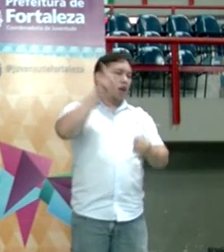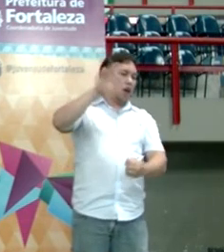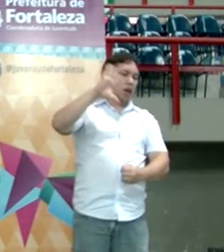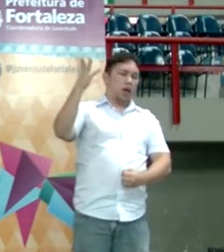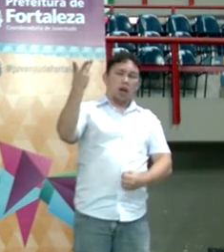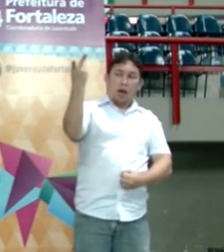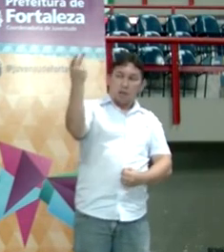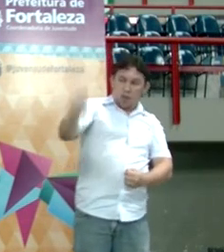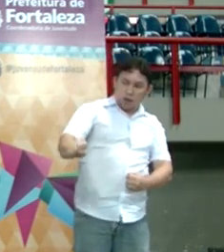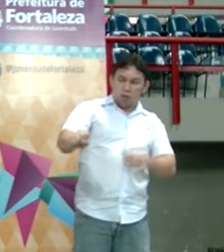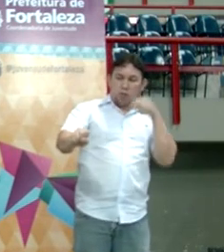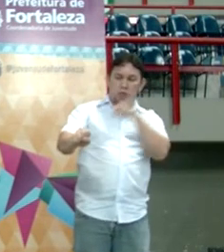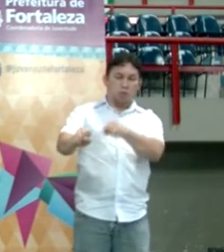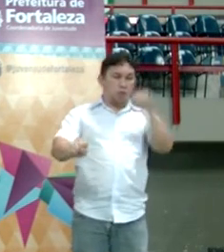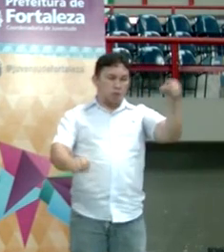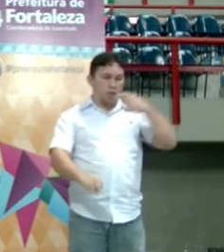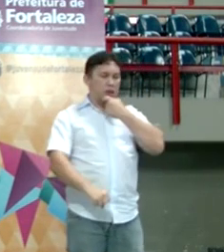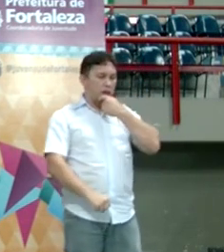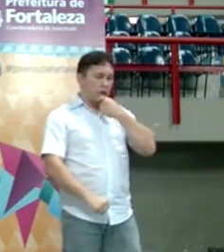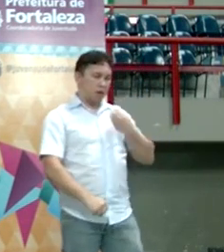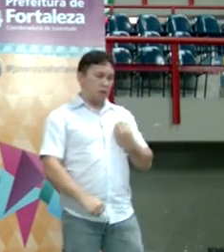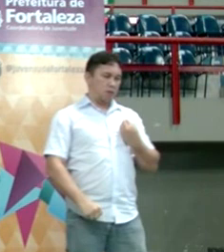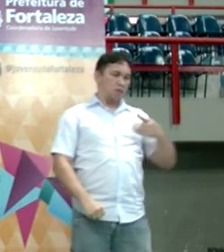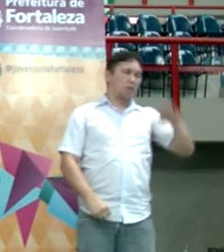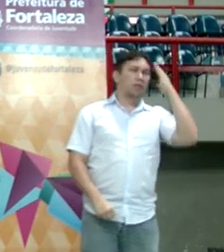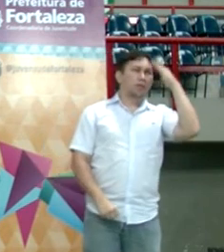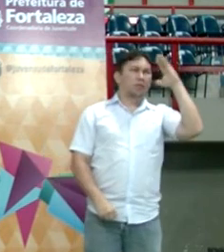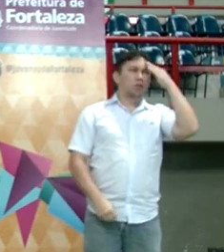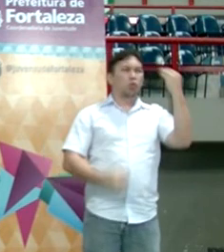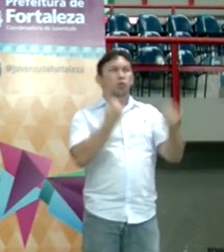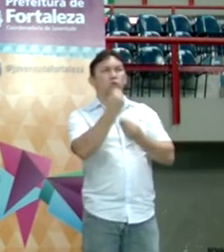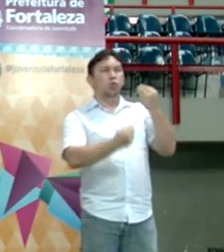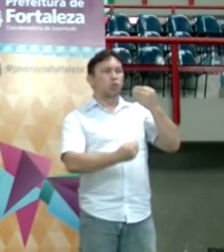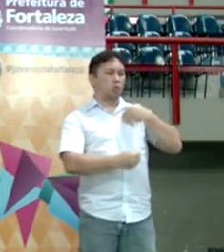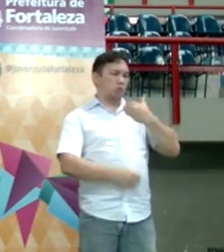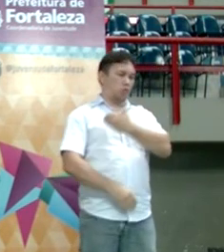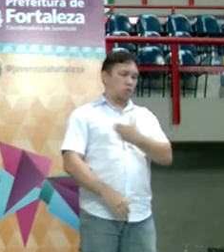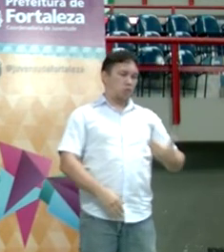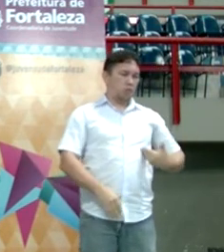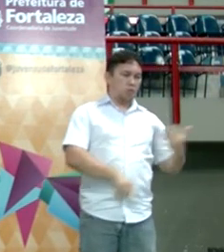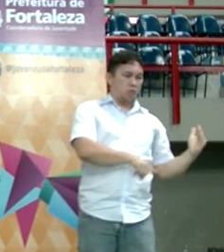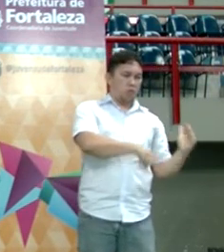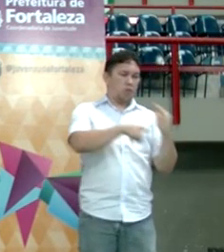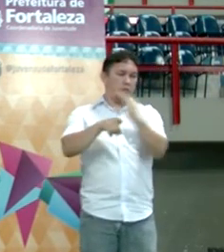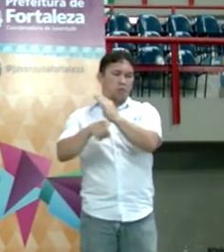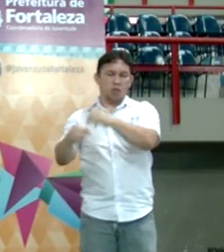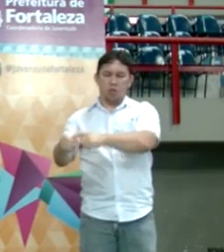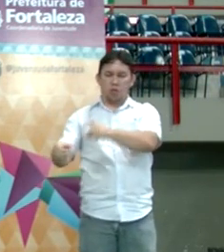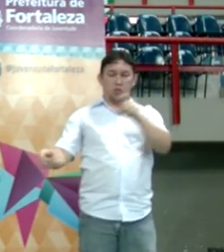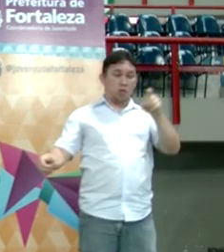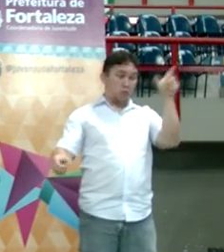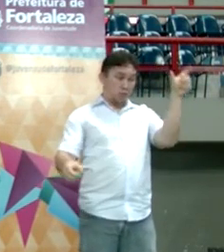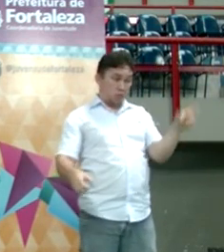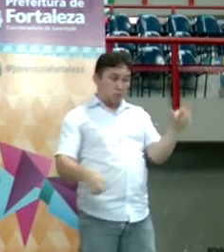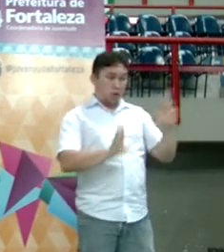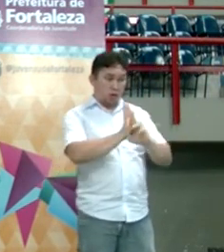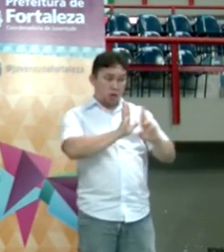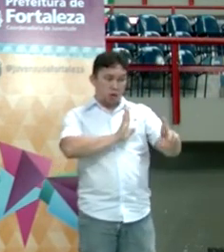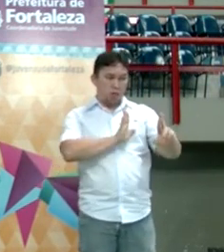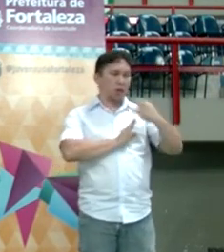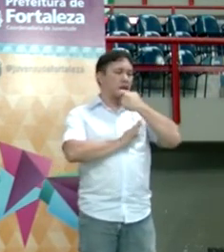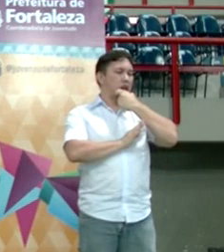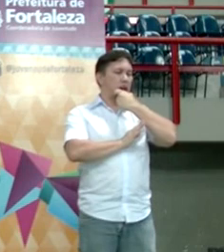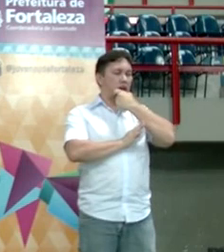Sul. Você que não é britânico pode não entender porque um governo apoiaria o apartheid, mas ela, como representante